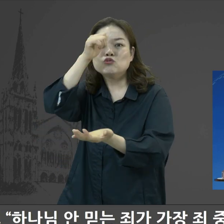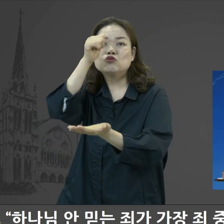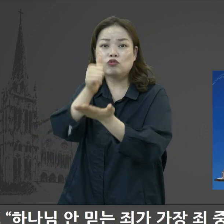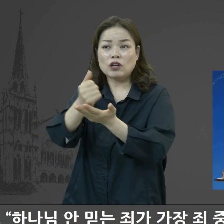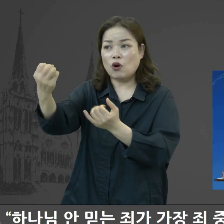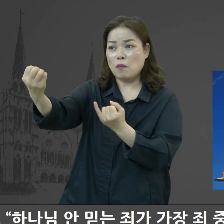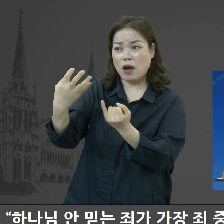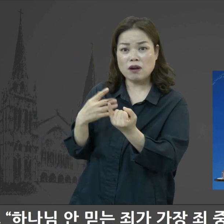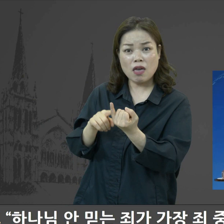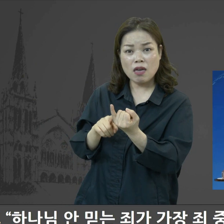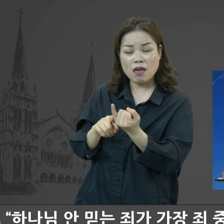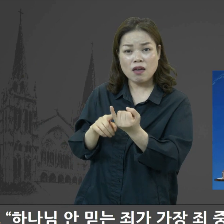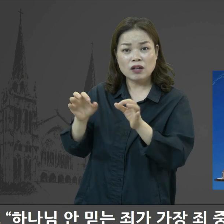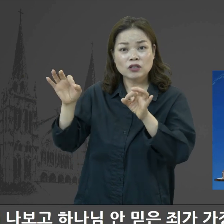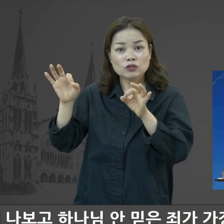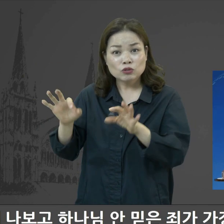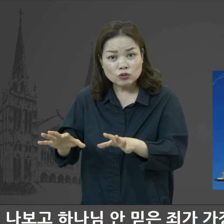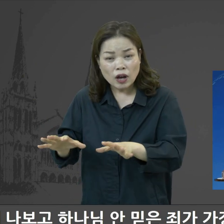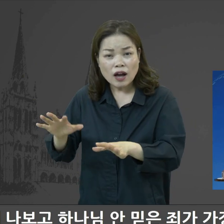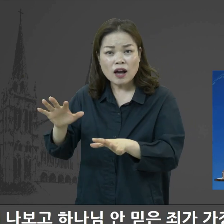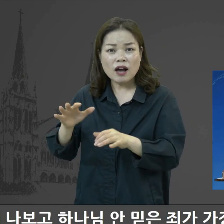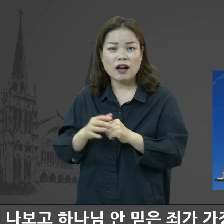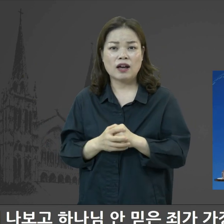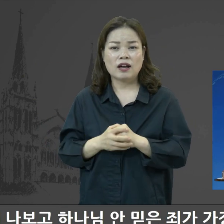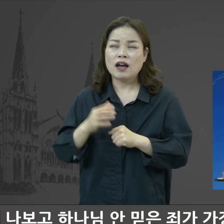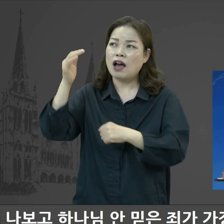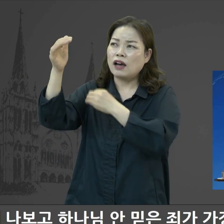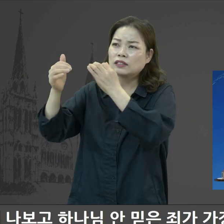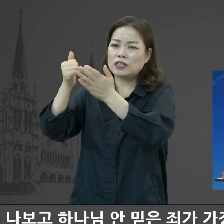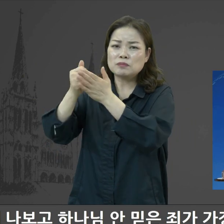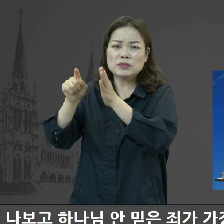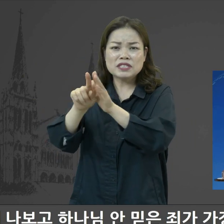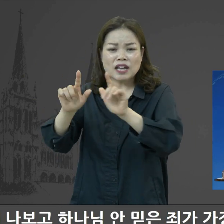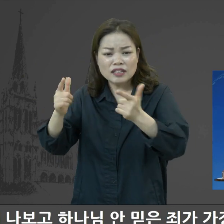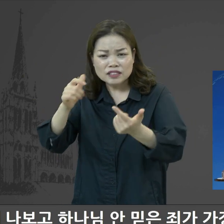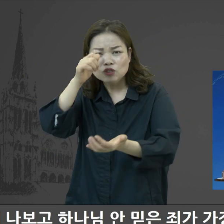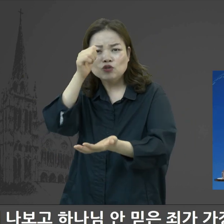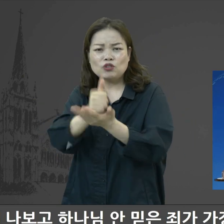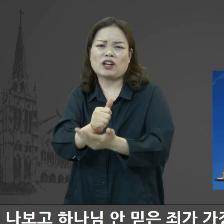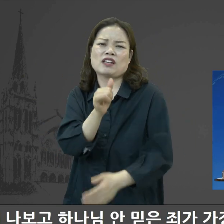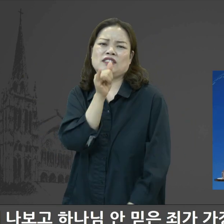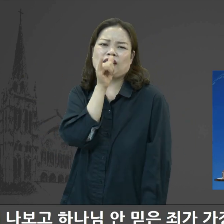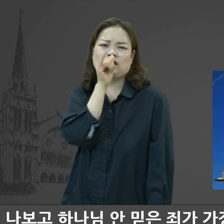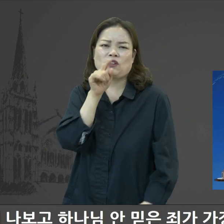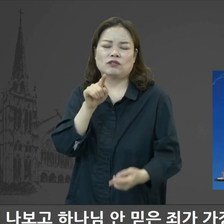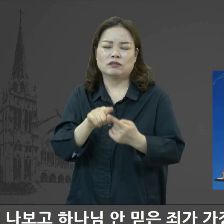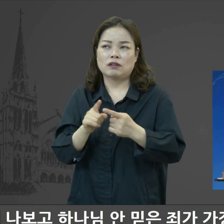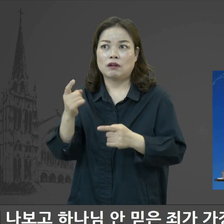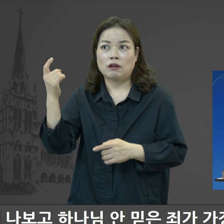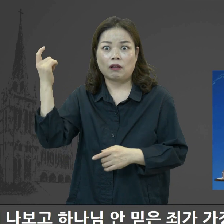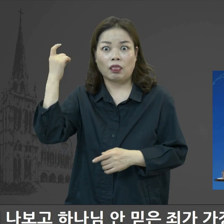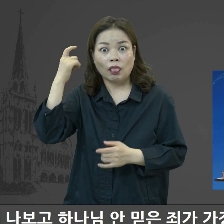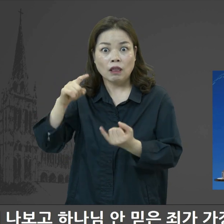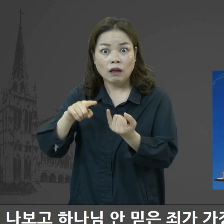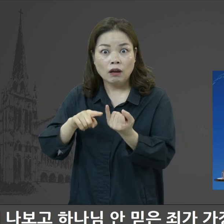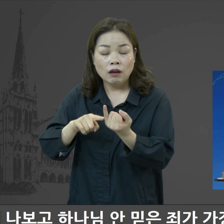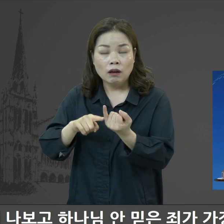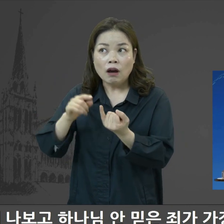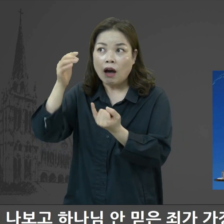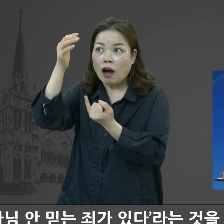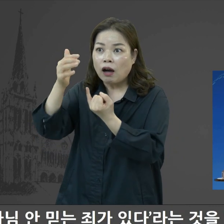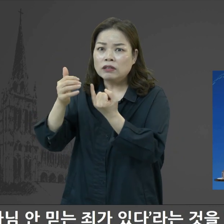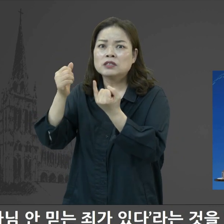죄예요. 근데 그 순간요 그 순간 하나님 안 믿는 죄가 있다라는 것을 딱 듣는 순간